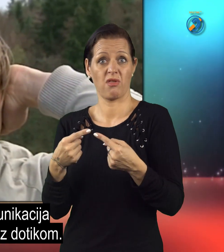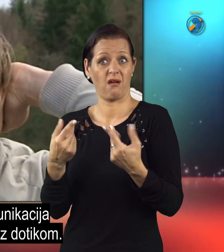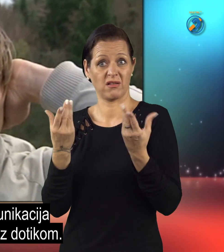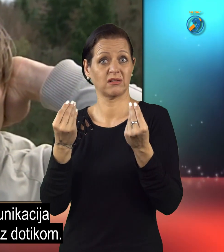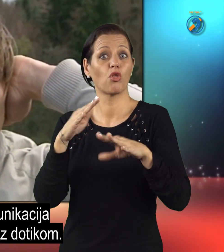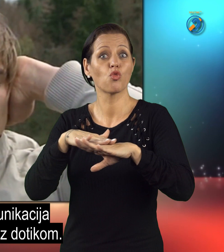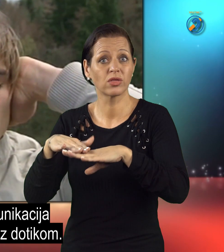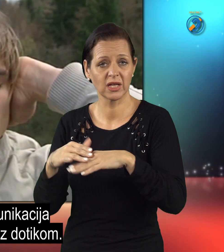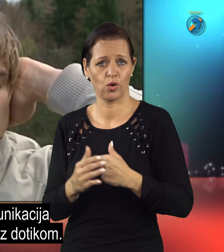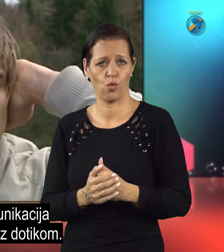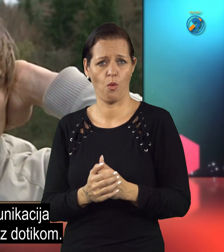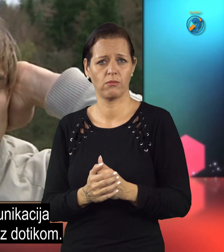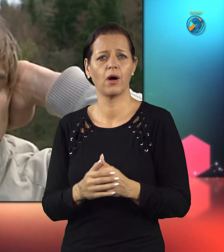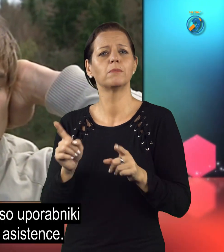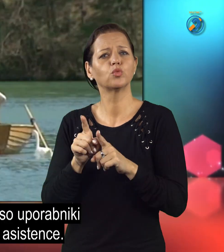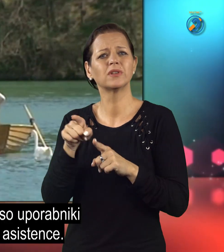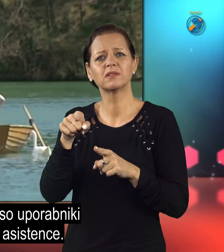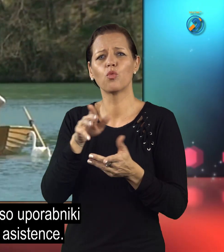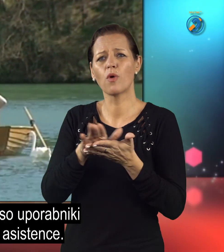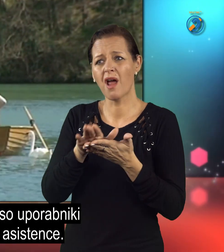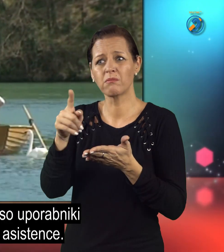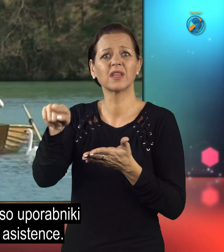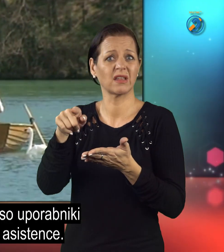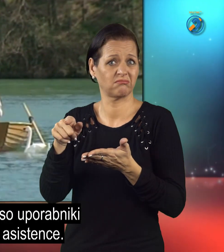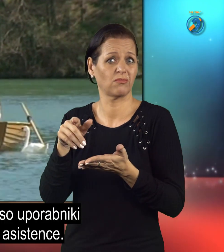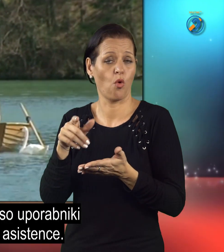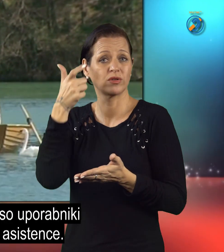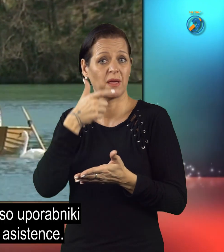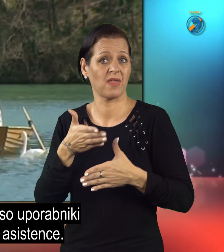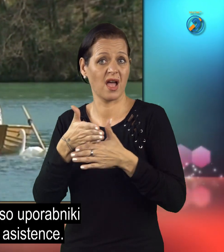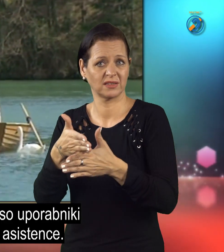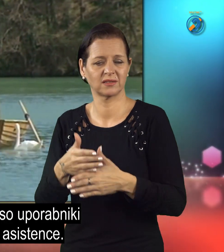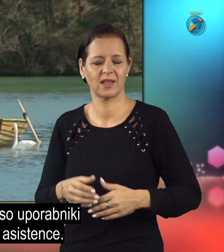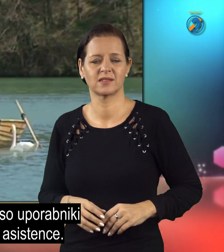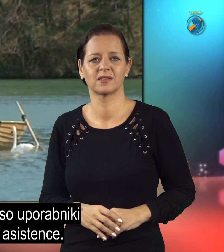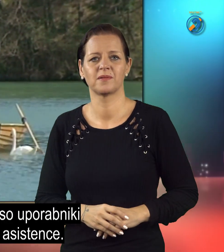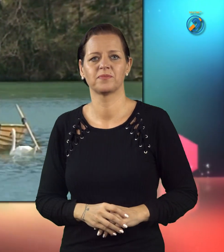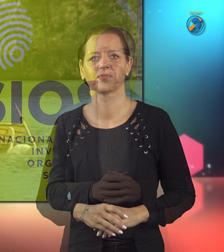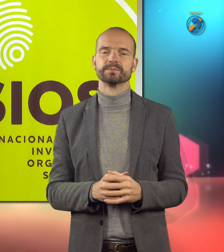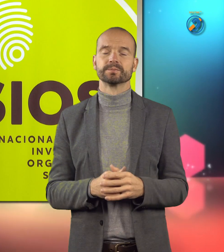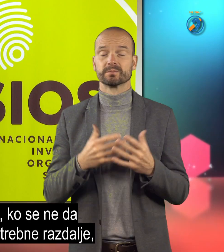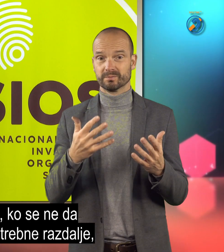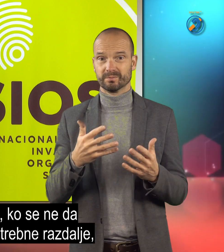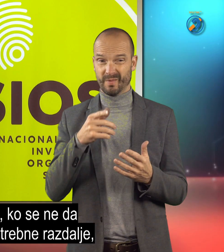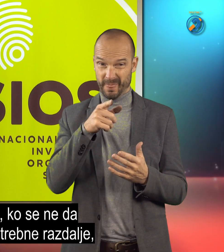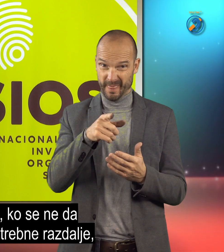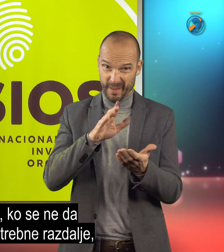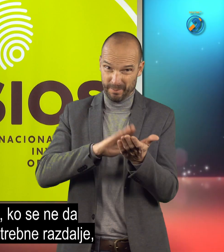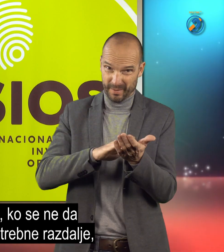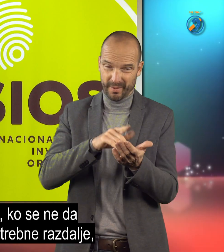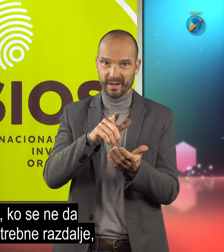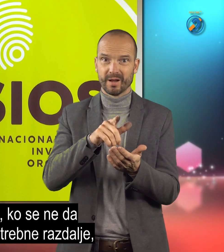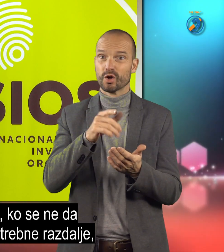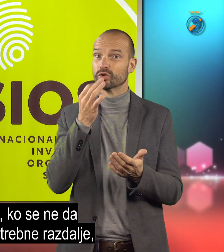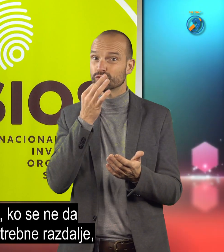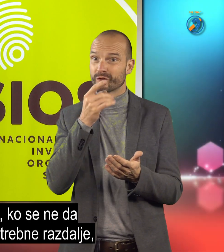Komunikacija poteka z dotikom. Prav tako so uporabniki osebne asistence. V tem primeru se pravi,